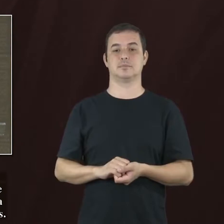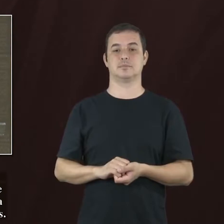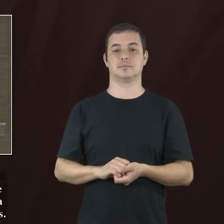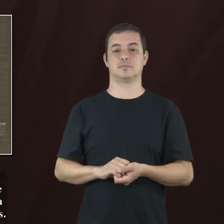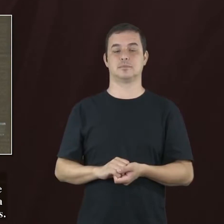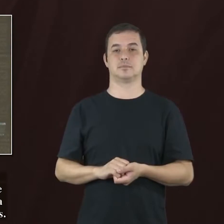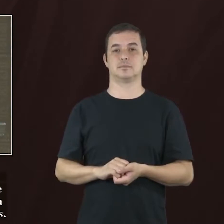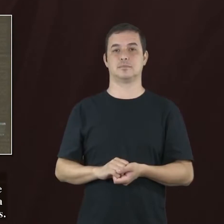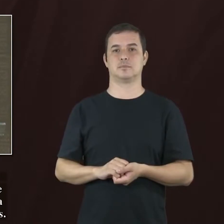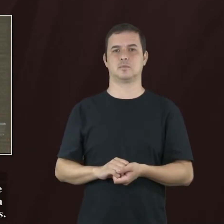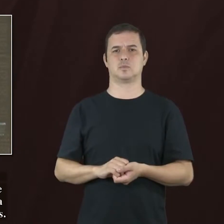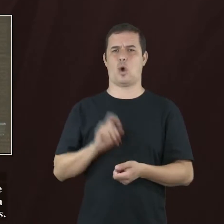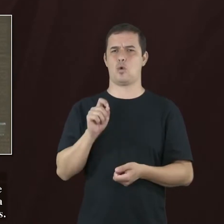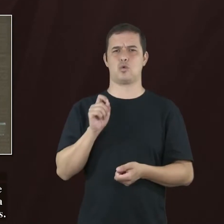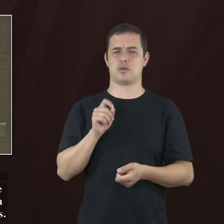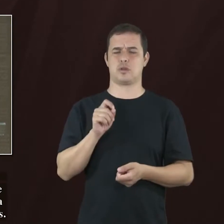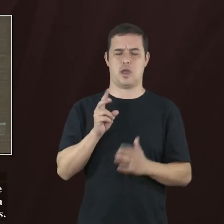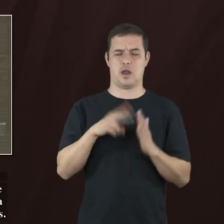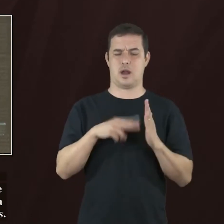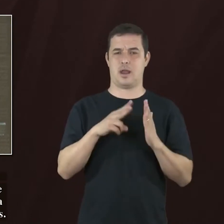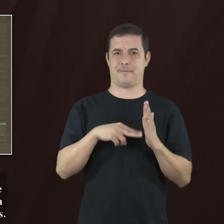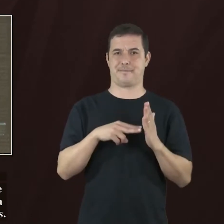que diz aí?